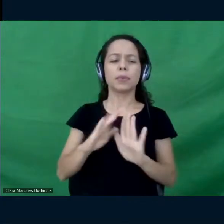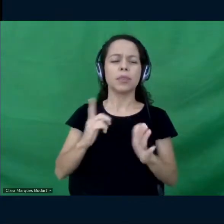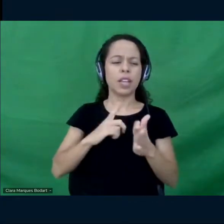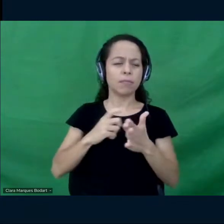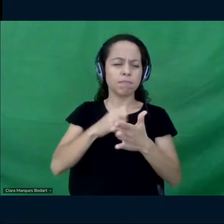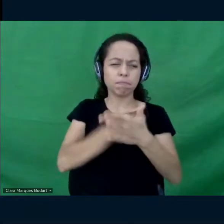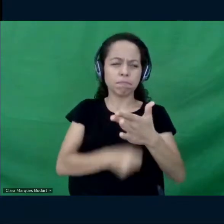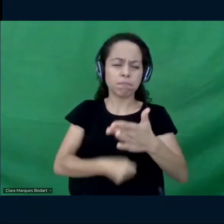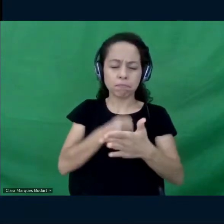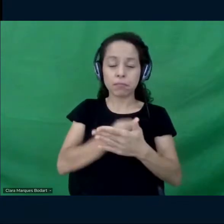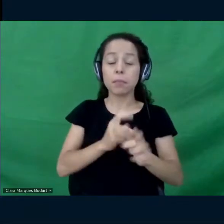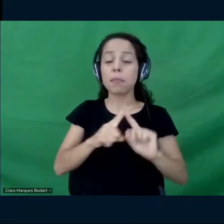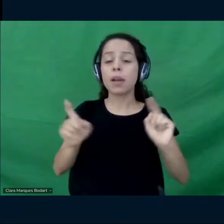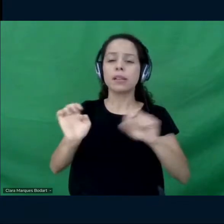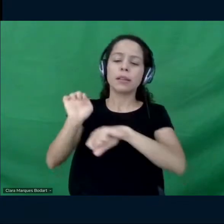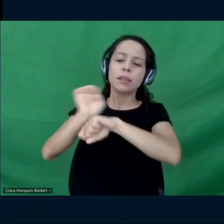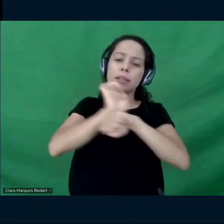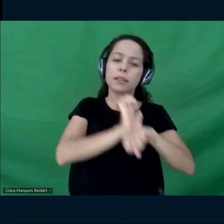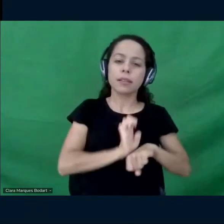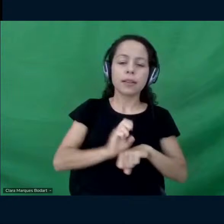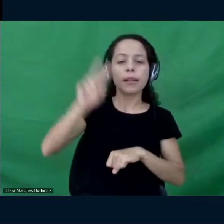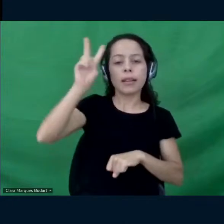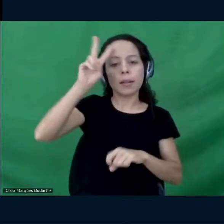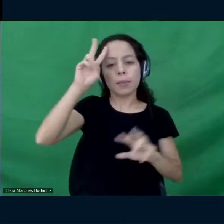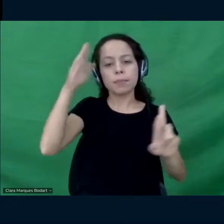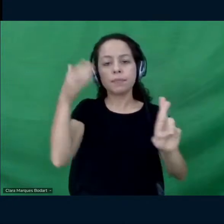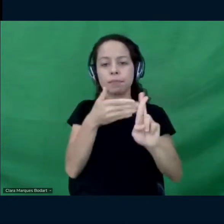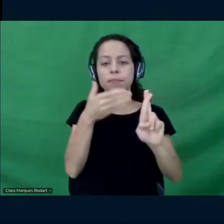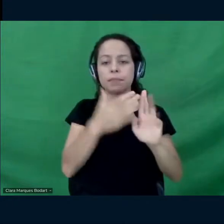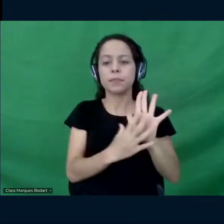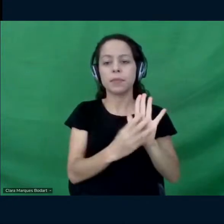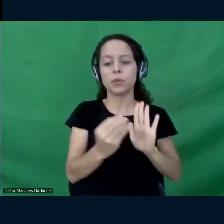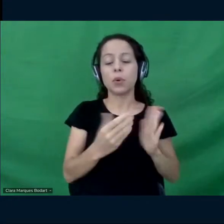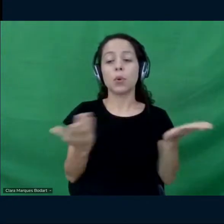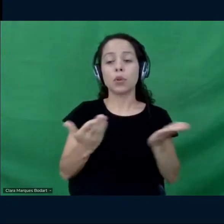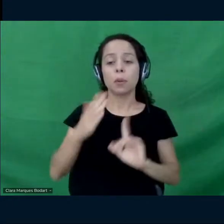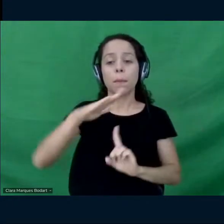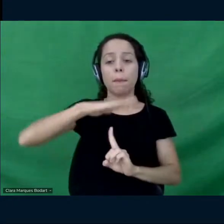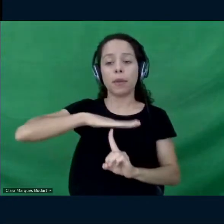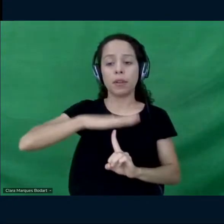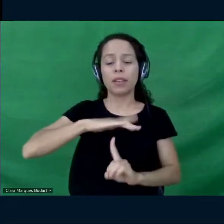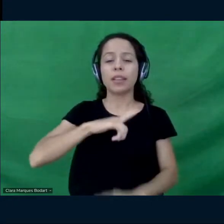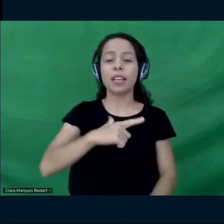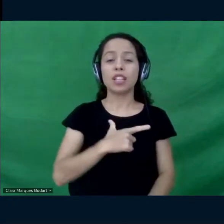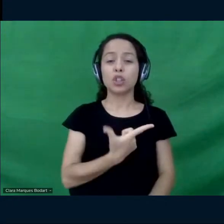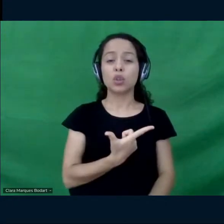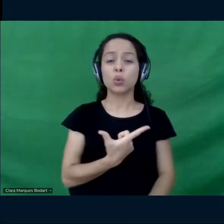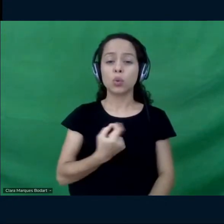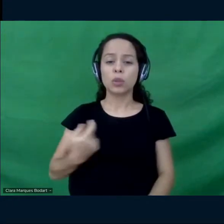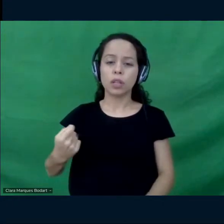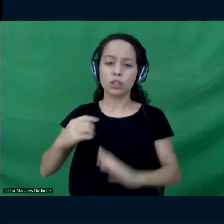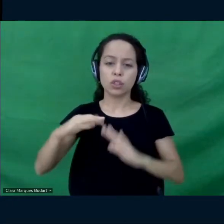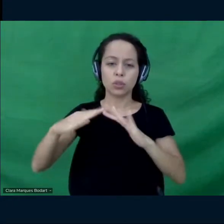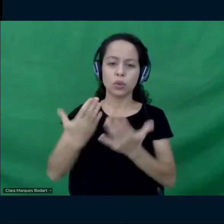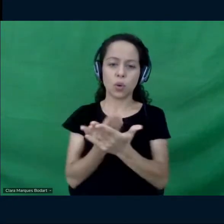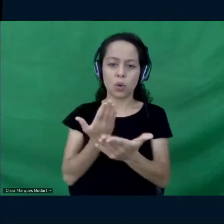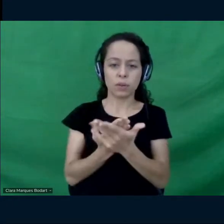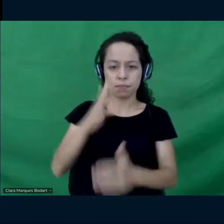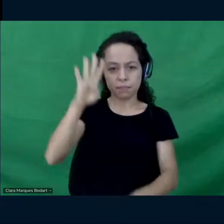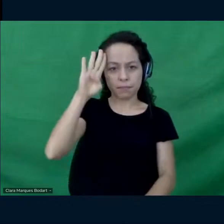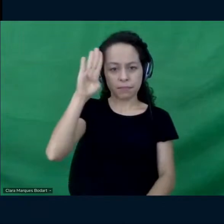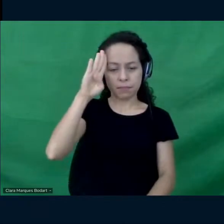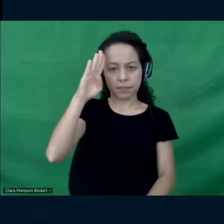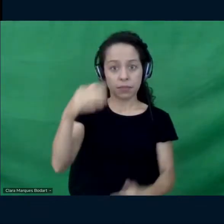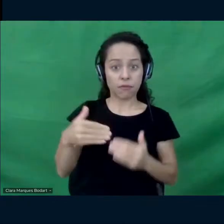estados continuam se espelhando naquele modelo. O Paraná tem hoje 200 escolas militarizadas, indo para 400